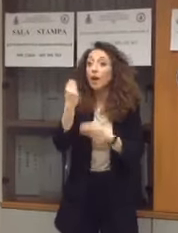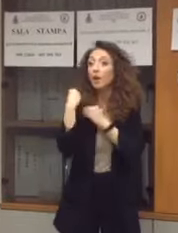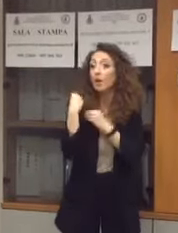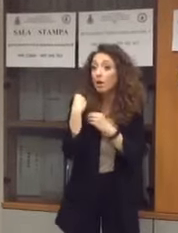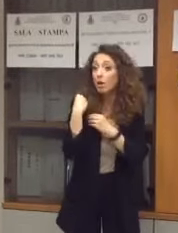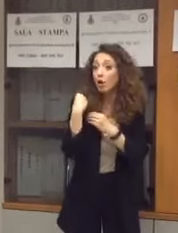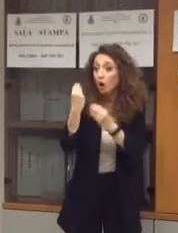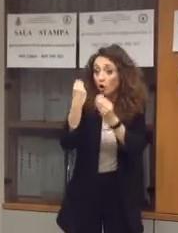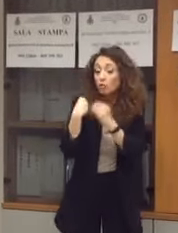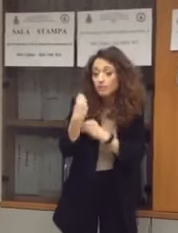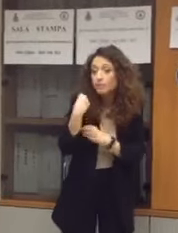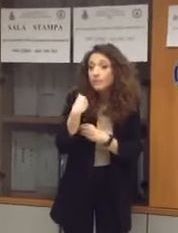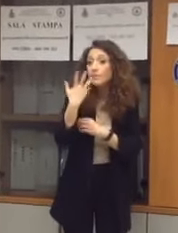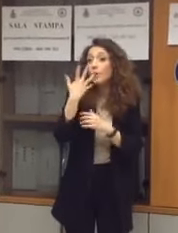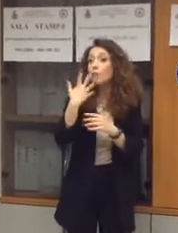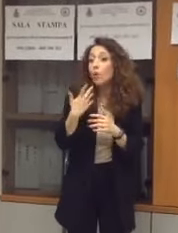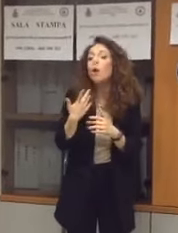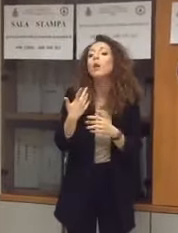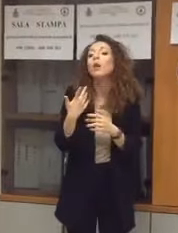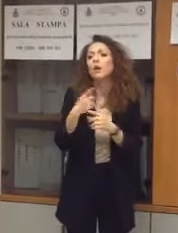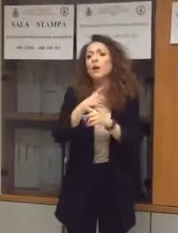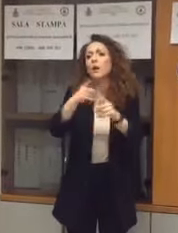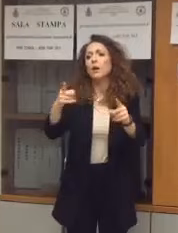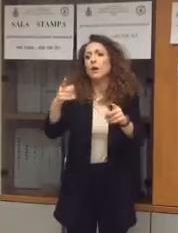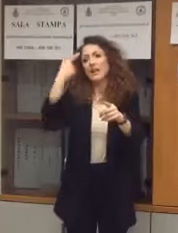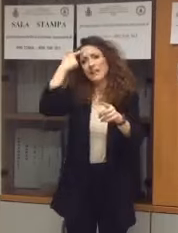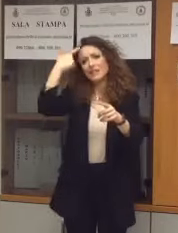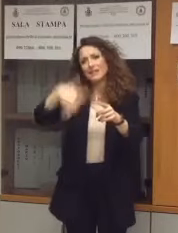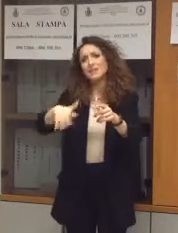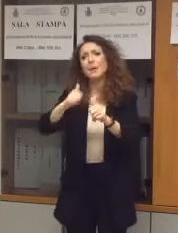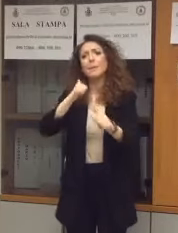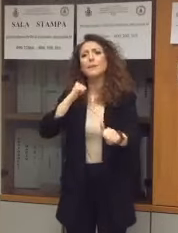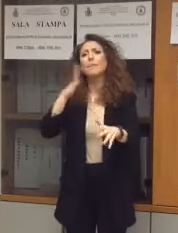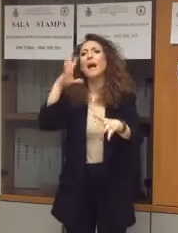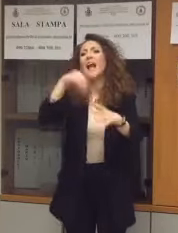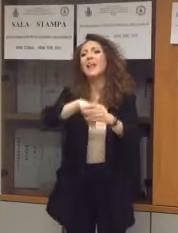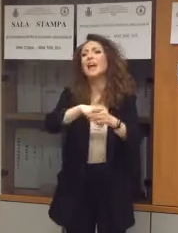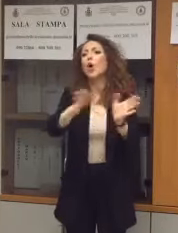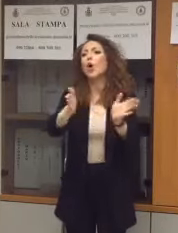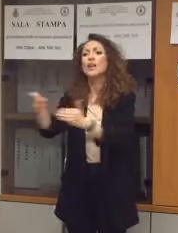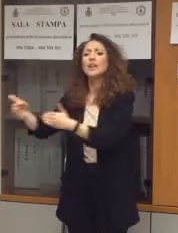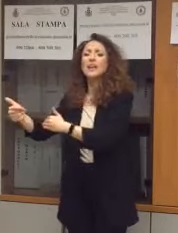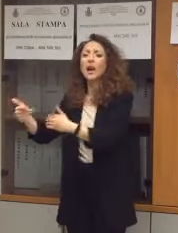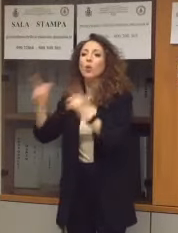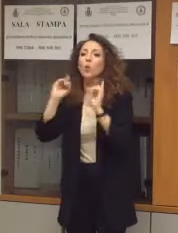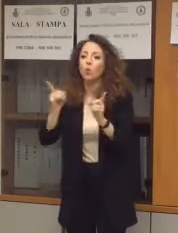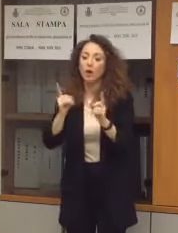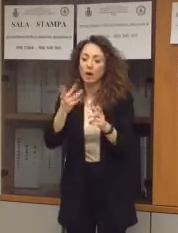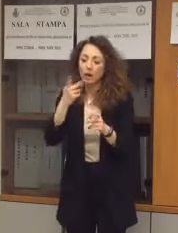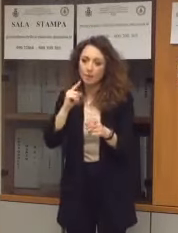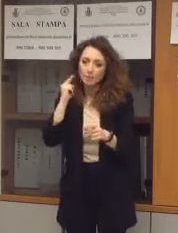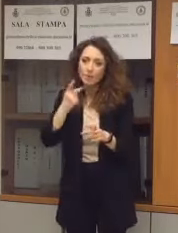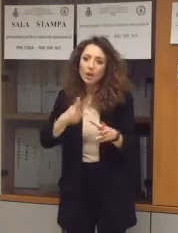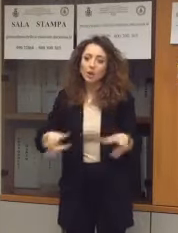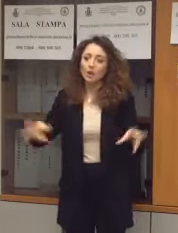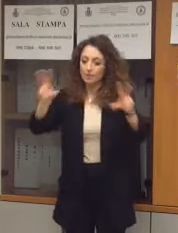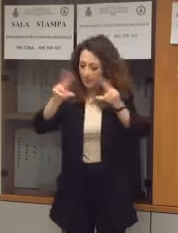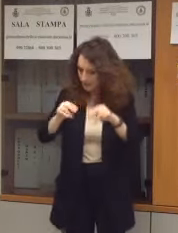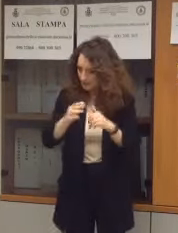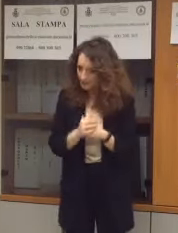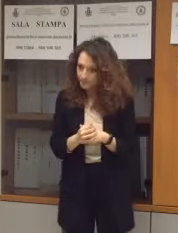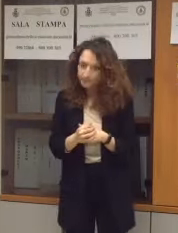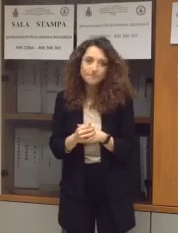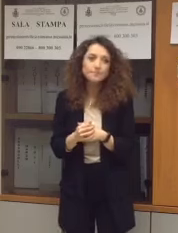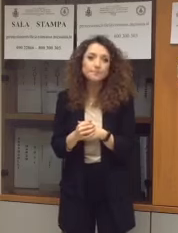di confusione e di incertezza l'ho vista, tanta ridubanza. Quindi è sempre meglio ripetere chi può accedere a questo tipo di